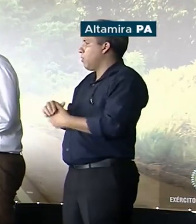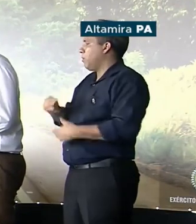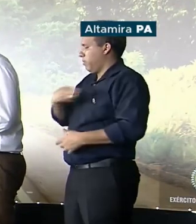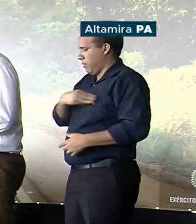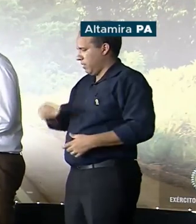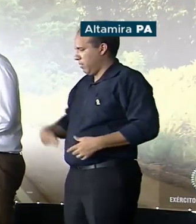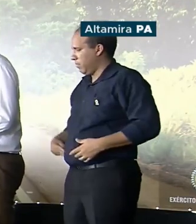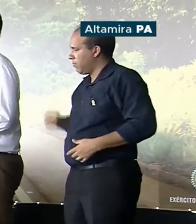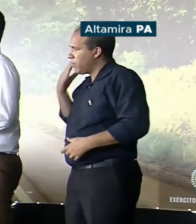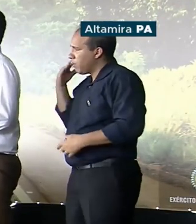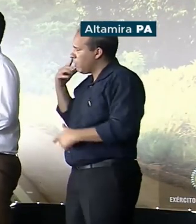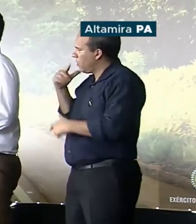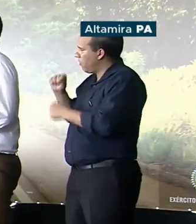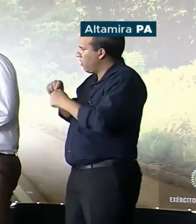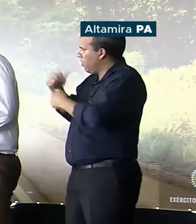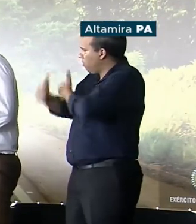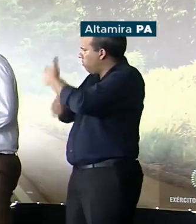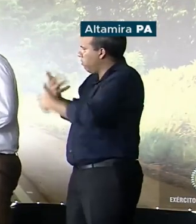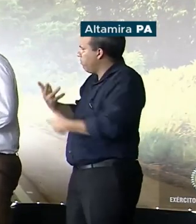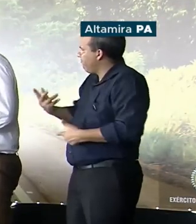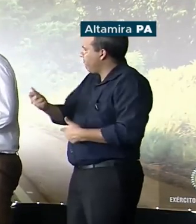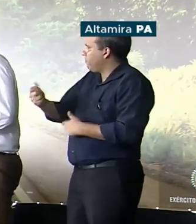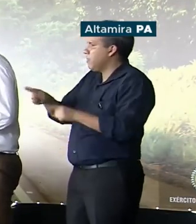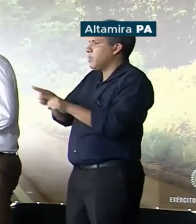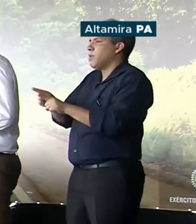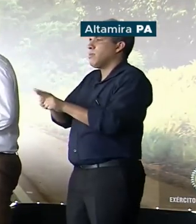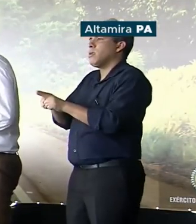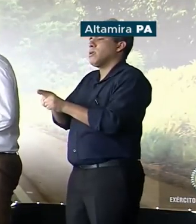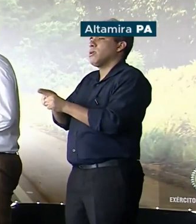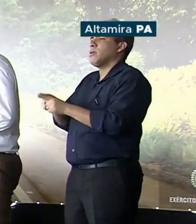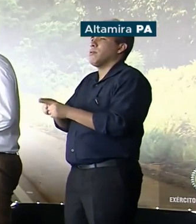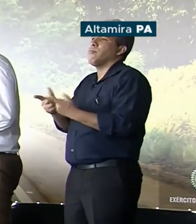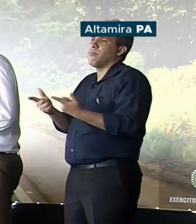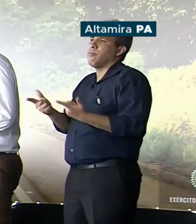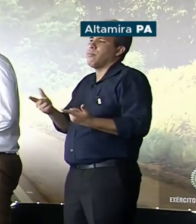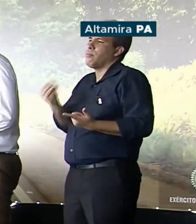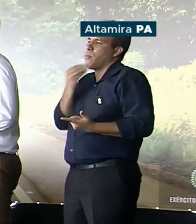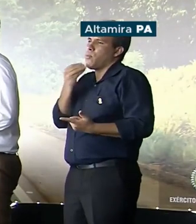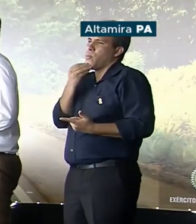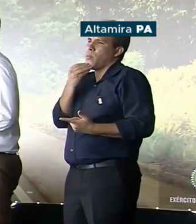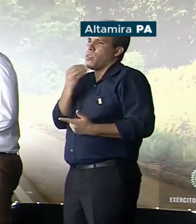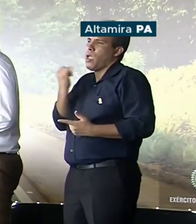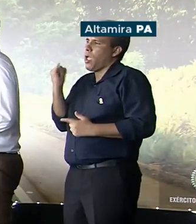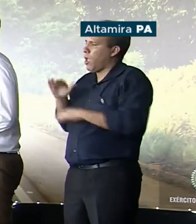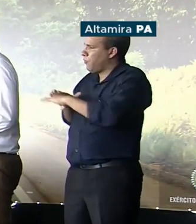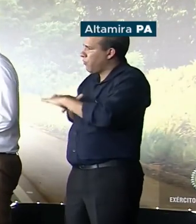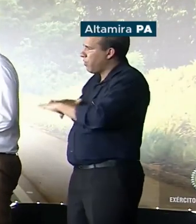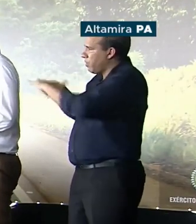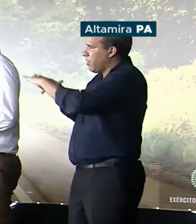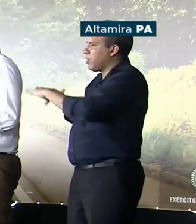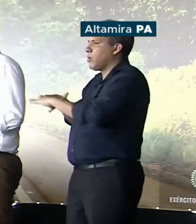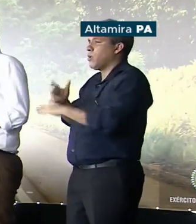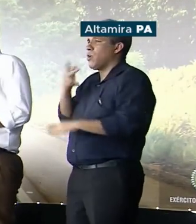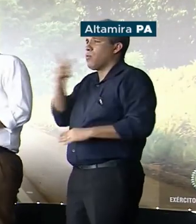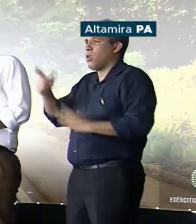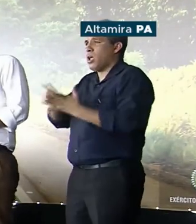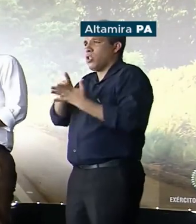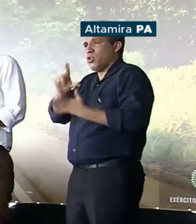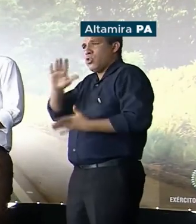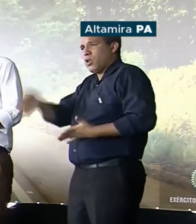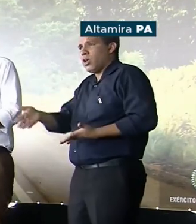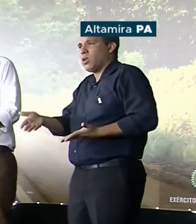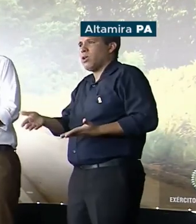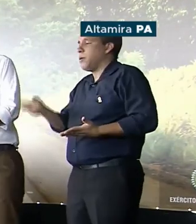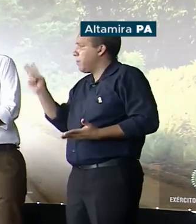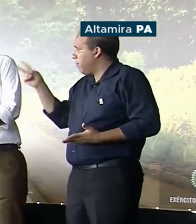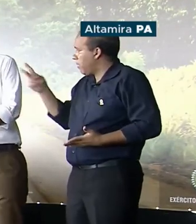Tarcísio pelo seu trabalho e, claro, não poderia ser diferente. Dizer e reafirmar aquilo que já foi dito